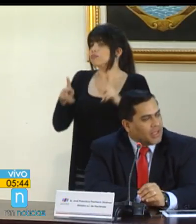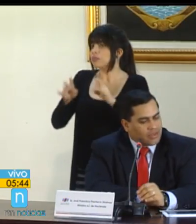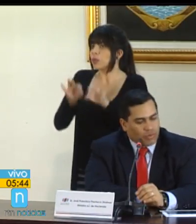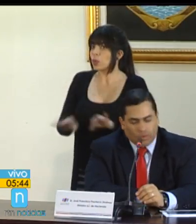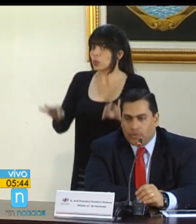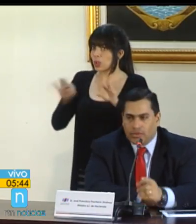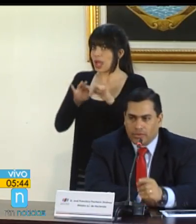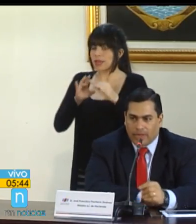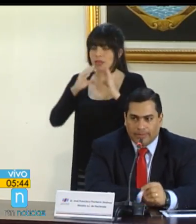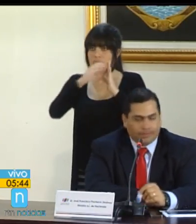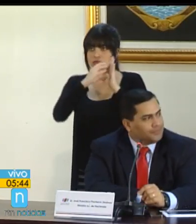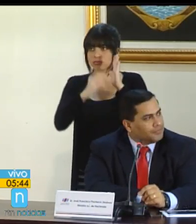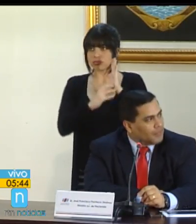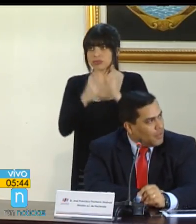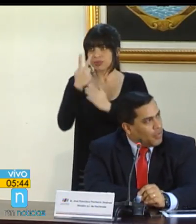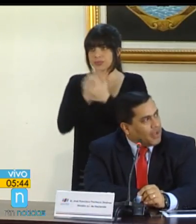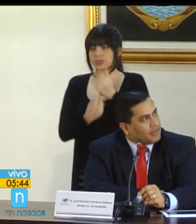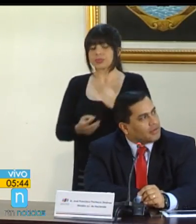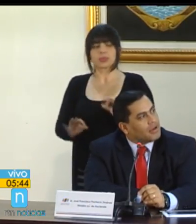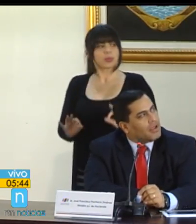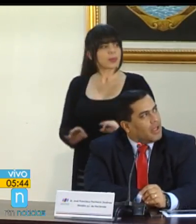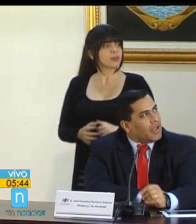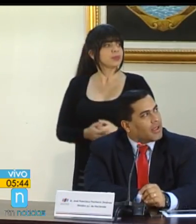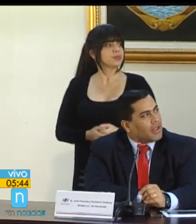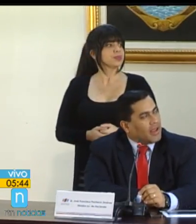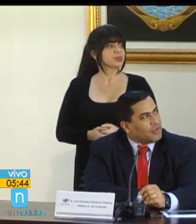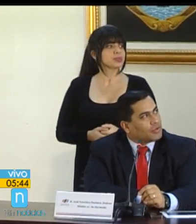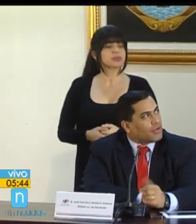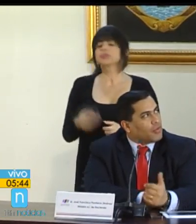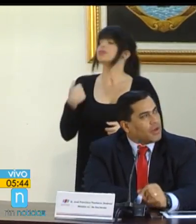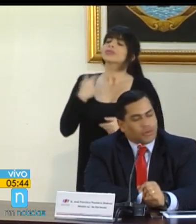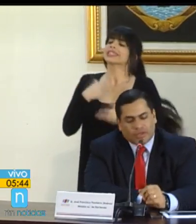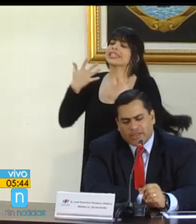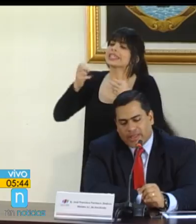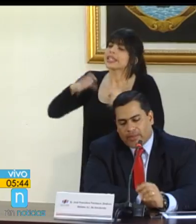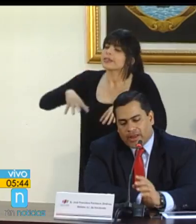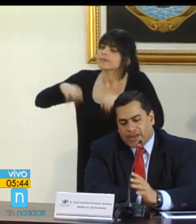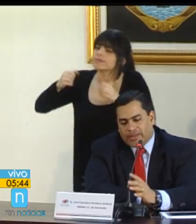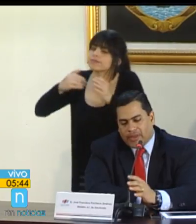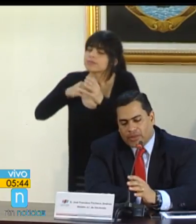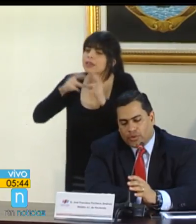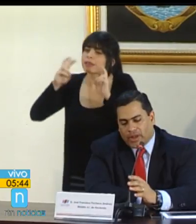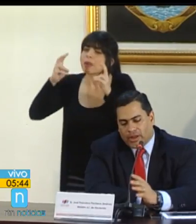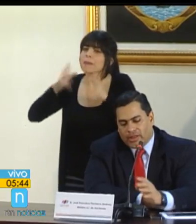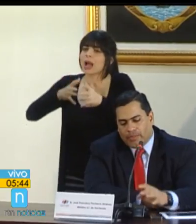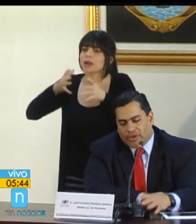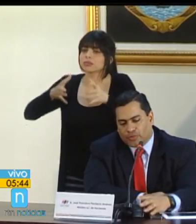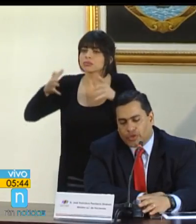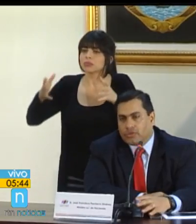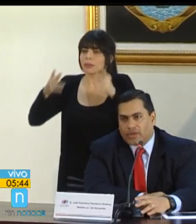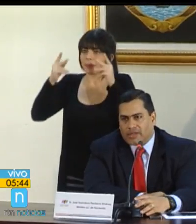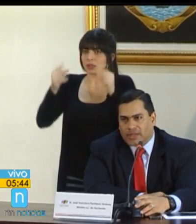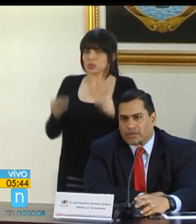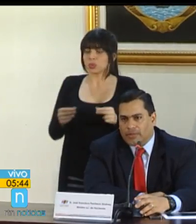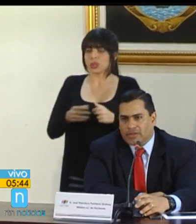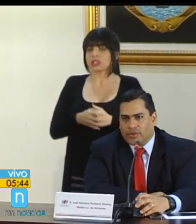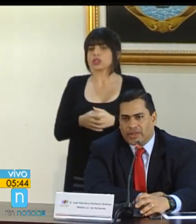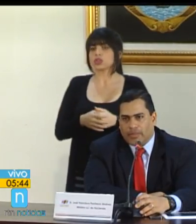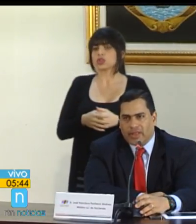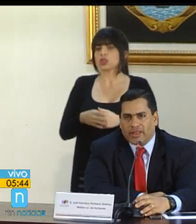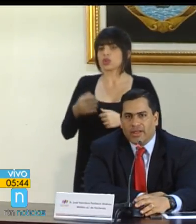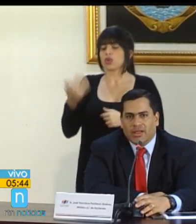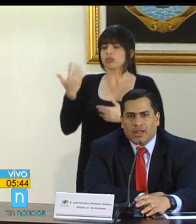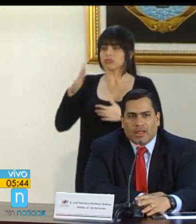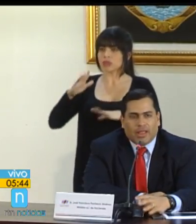importante en esos rubros. ¿Okay? Muy bien. Queríamos retomar entonces el tema del crecimiento del presupuesto que ha estado también sobre